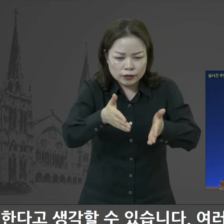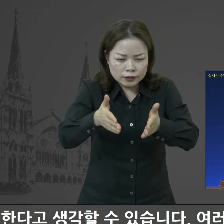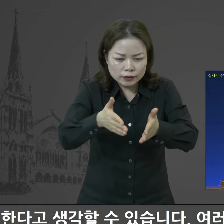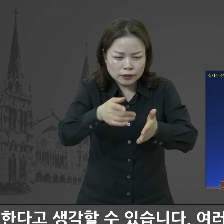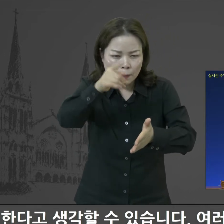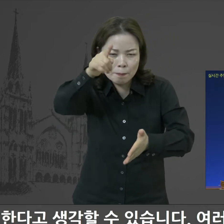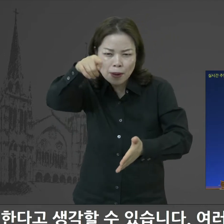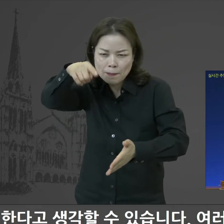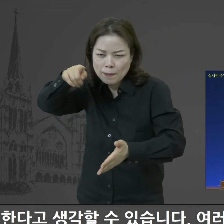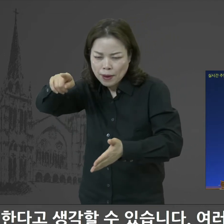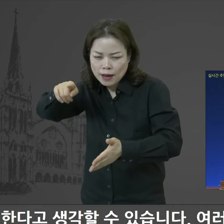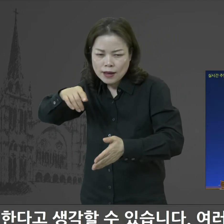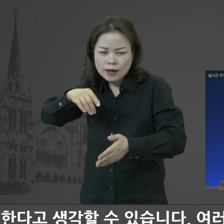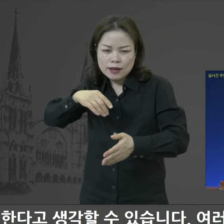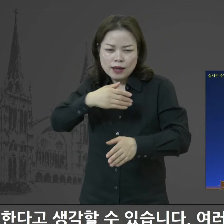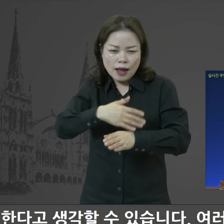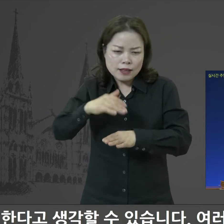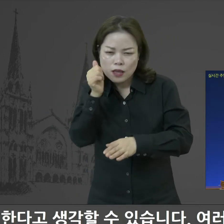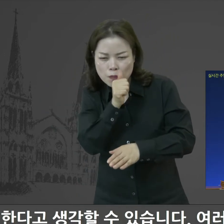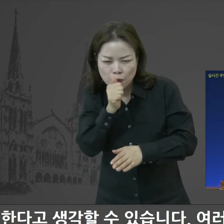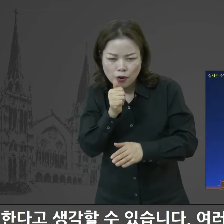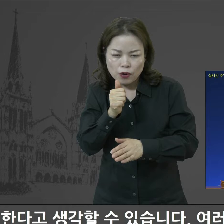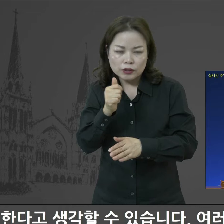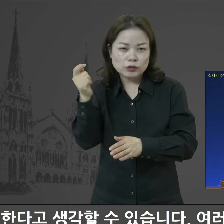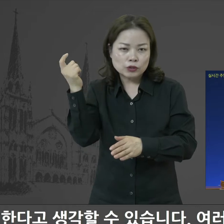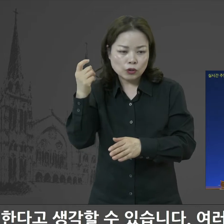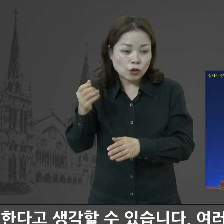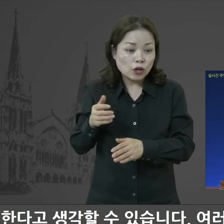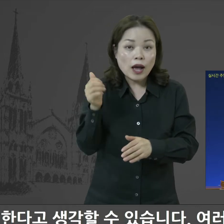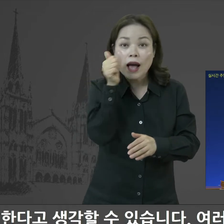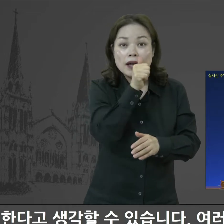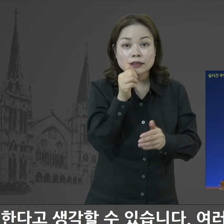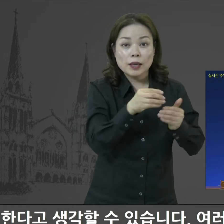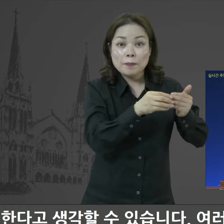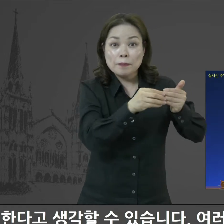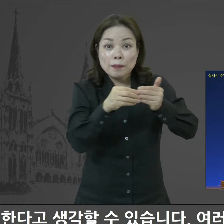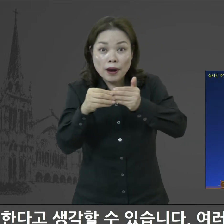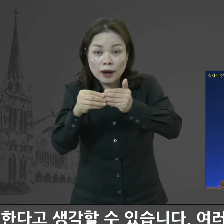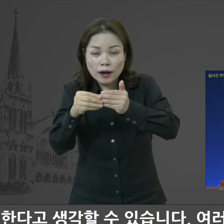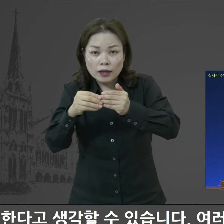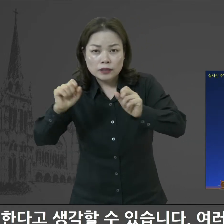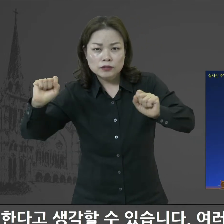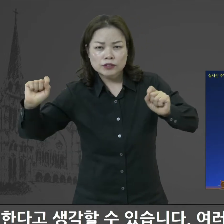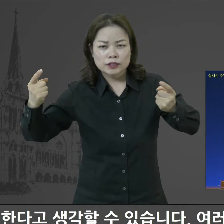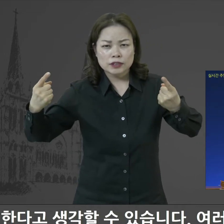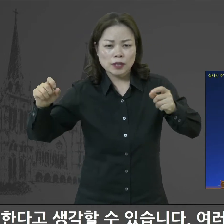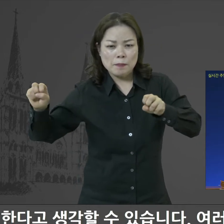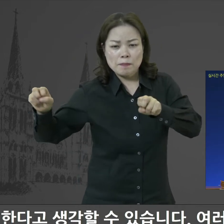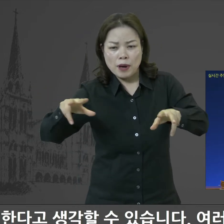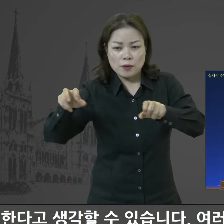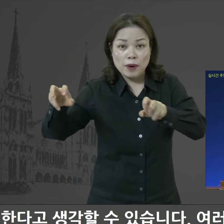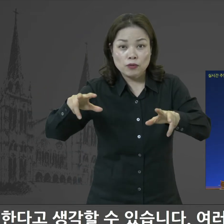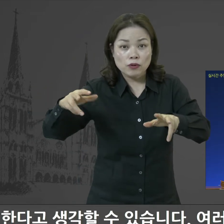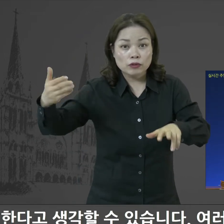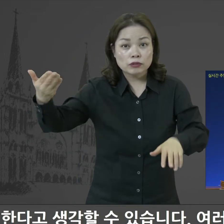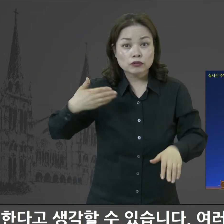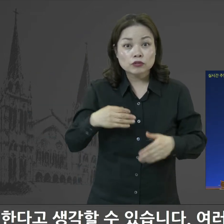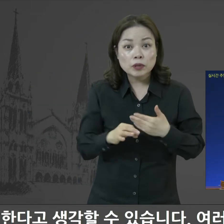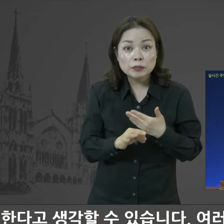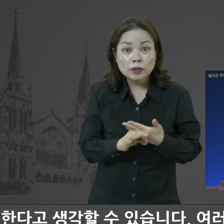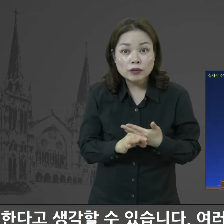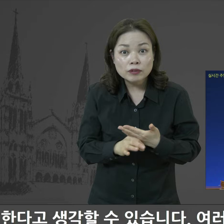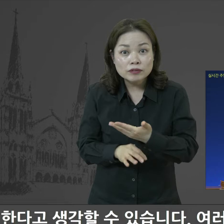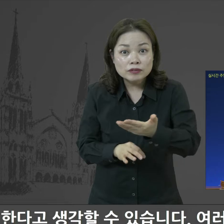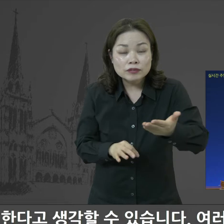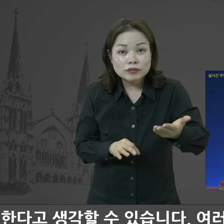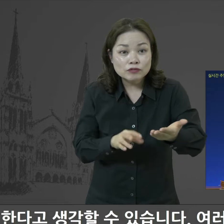체크해 주면서 여기는 어떻고 여기는 어떻고 이렇게 가시오라고 실시간으로 이렇게 바로바로 반영해서 해준다면